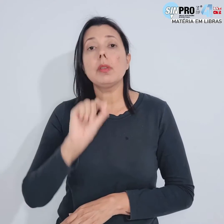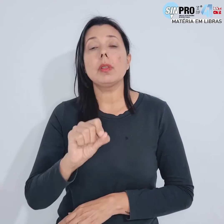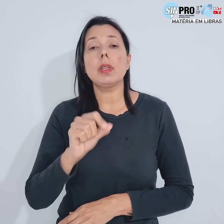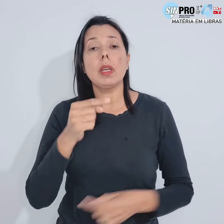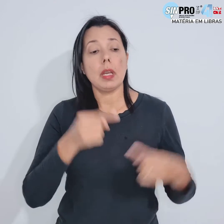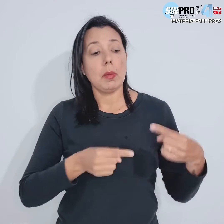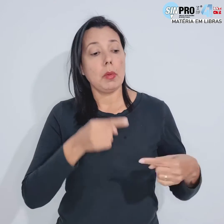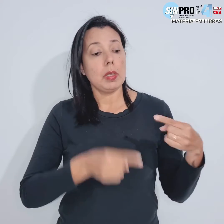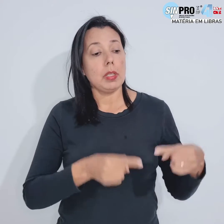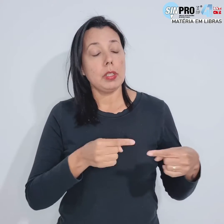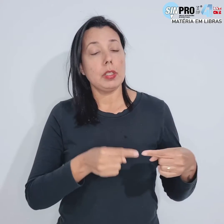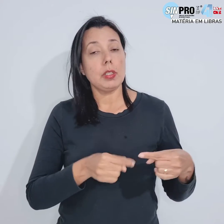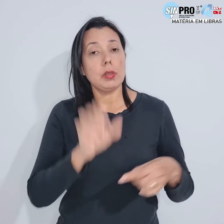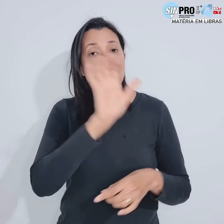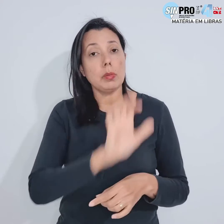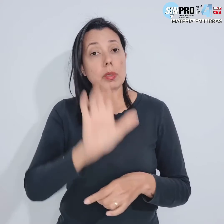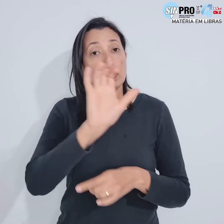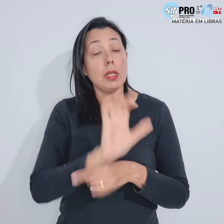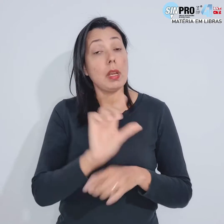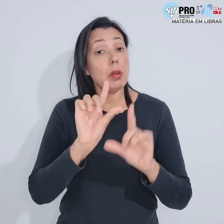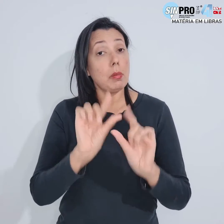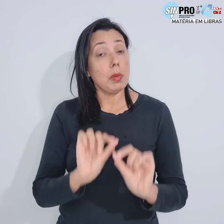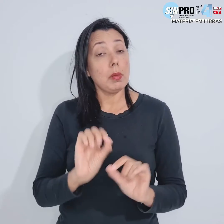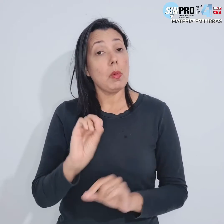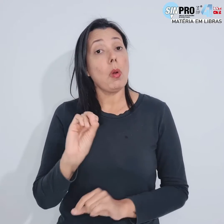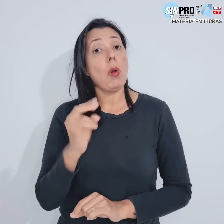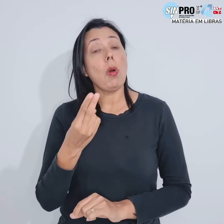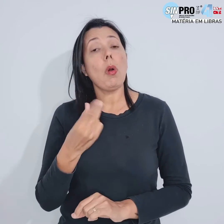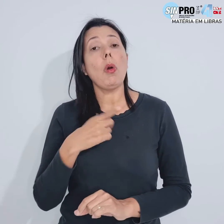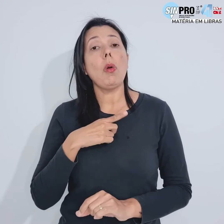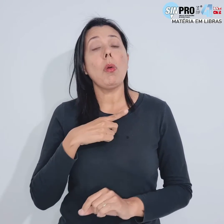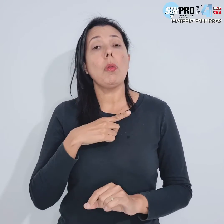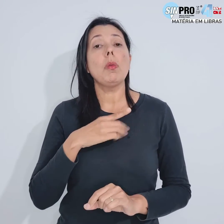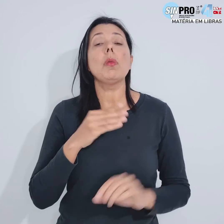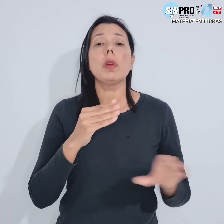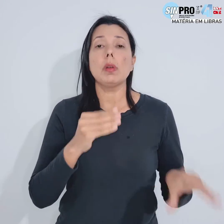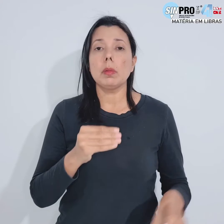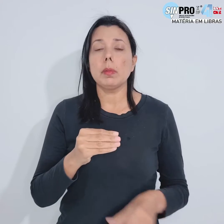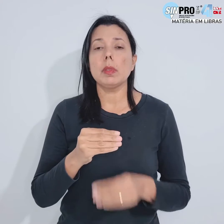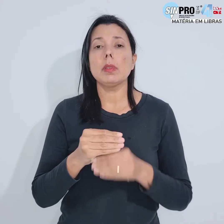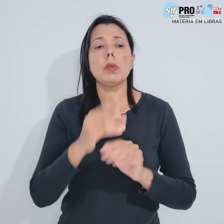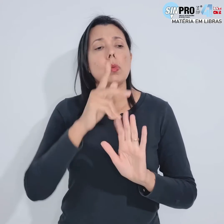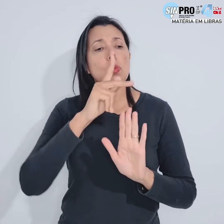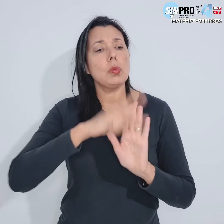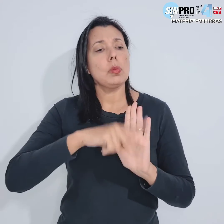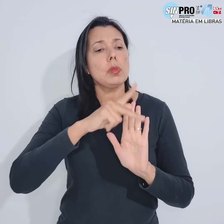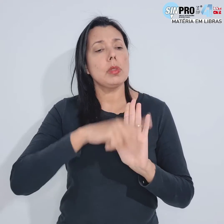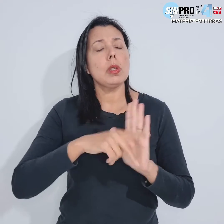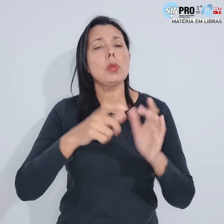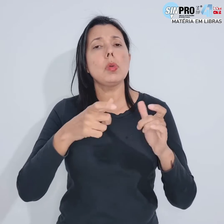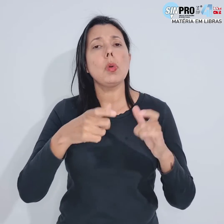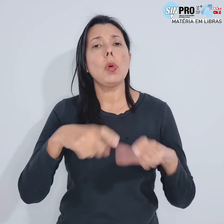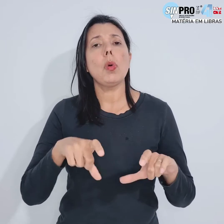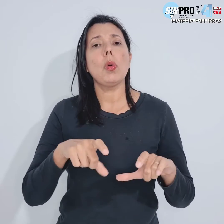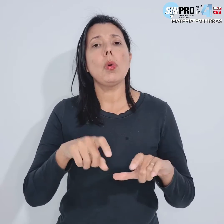a política do Estado mínimo, ou seja, a implantação de um projeto onde o